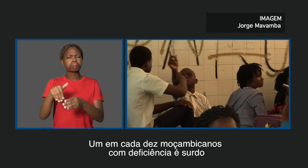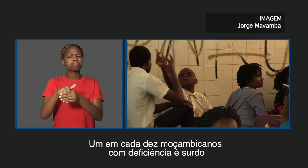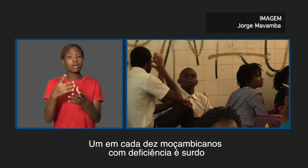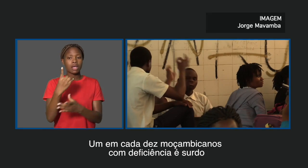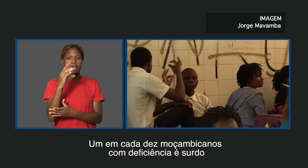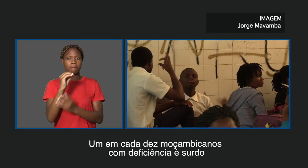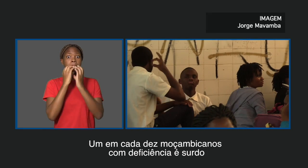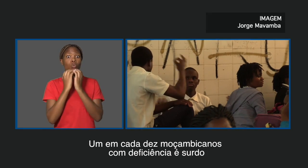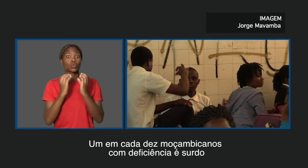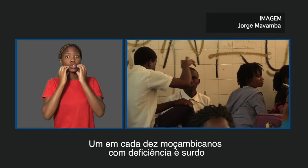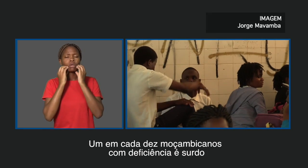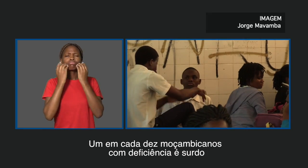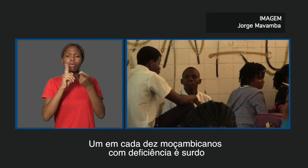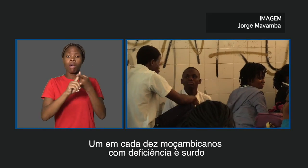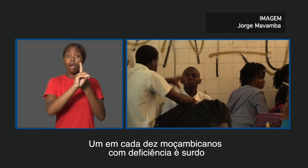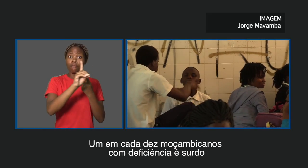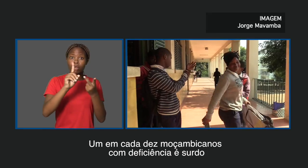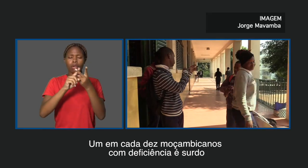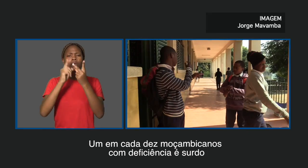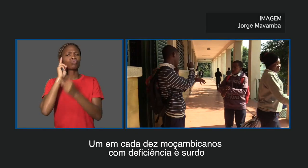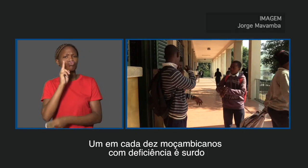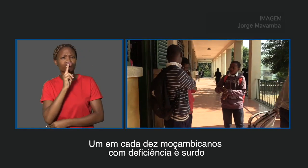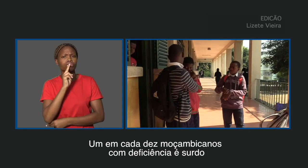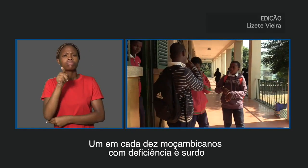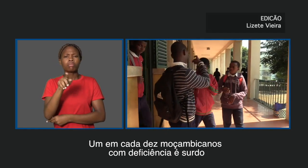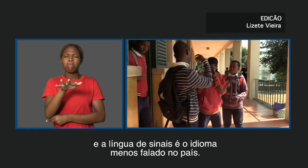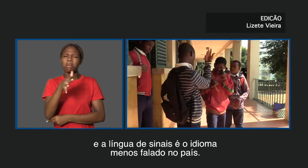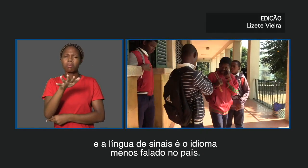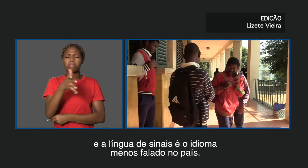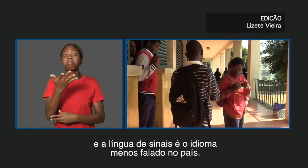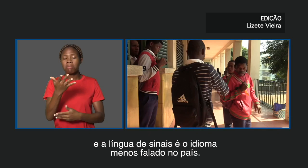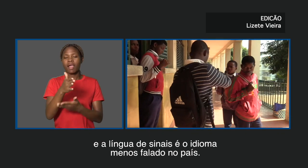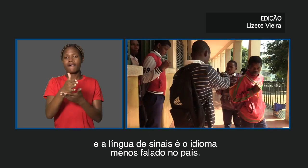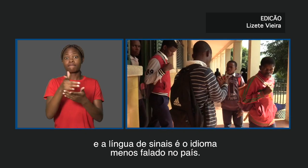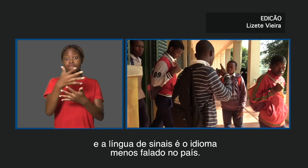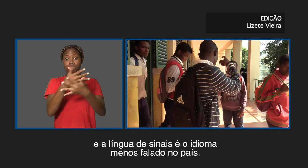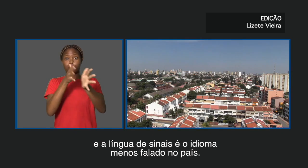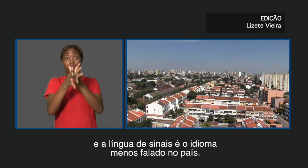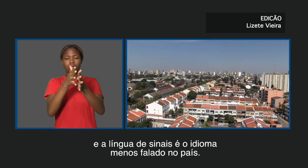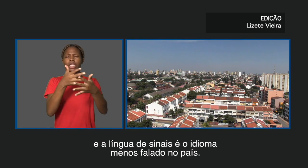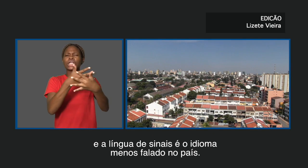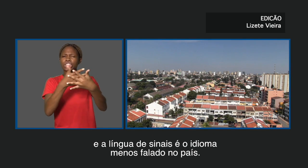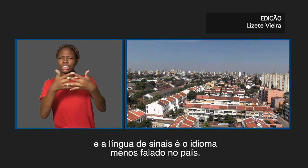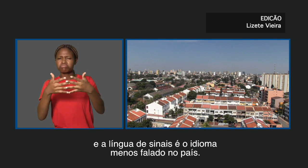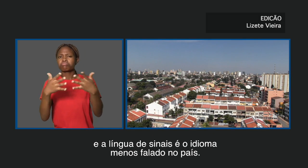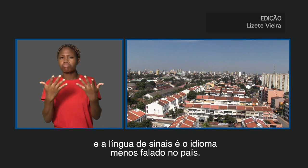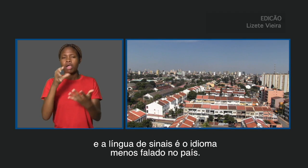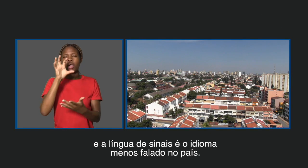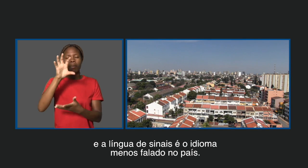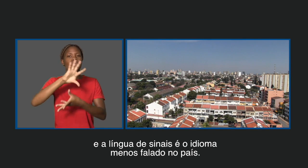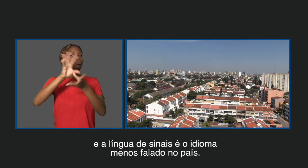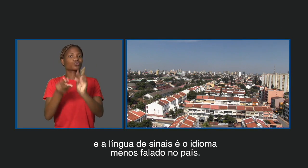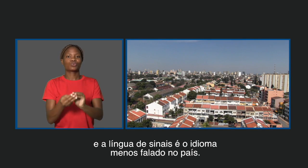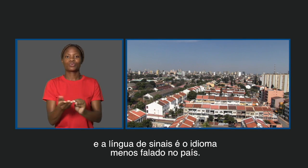Um em cada dez moçambicanos com deficiência são surdos, e a língua de sinais é o idioma menos falado